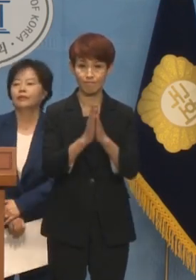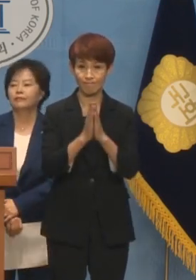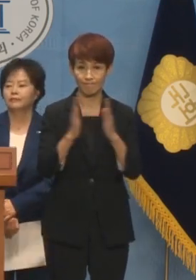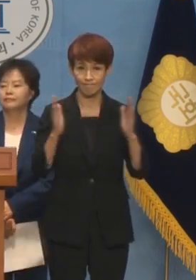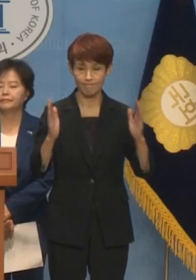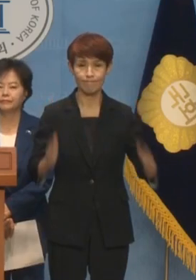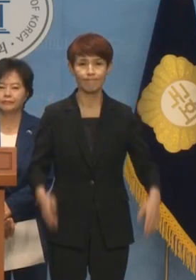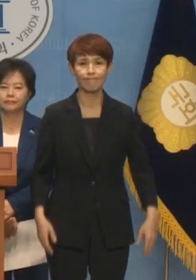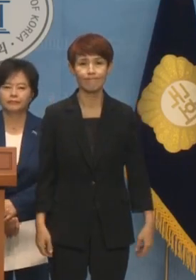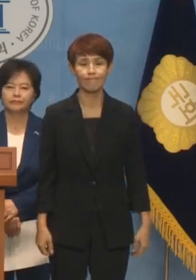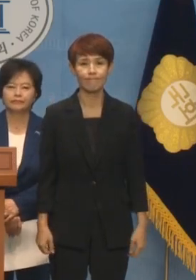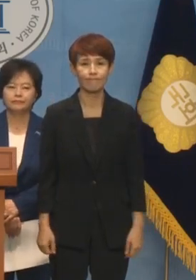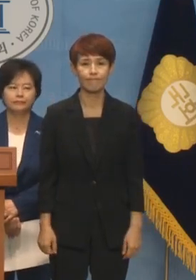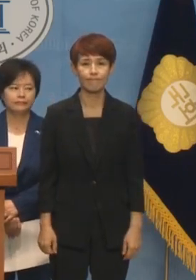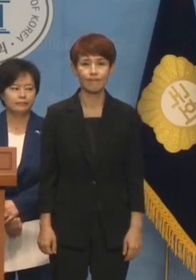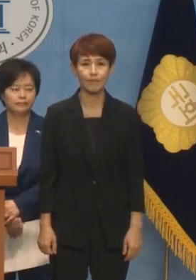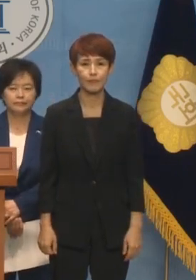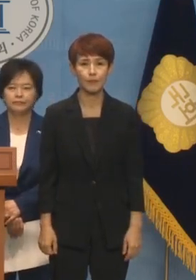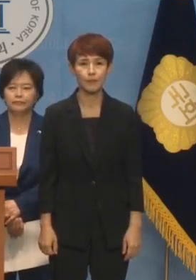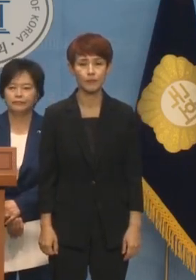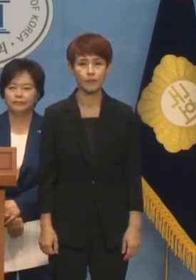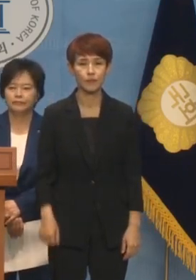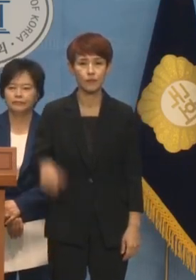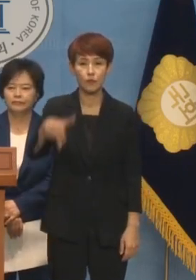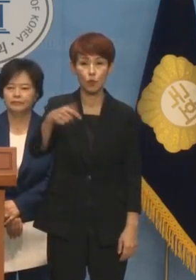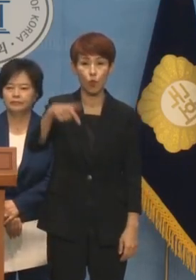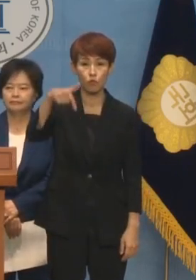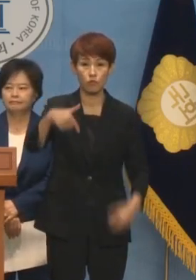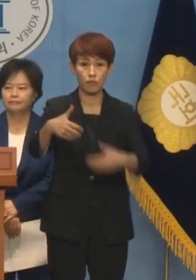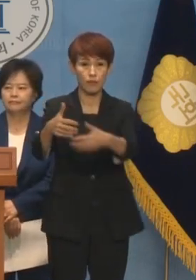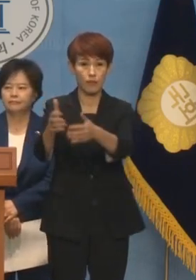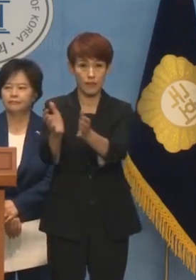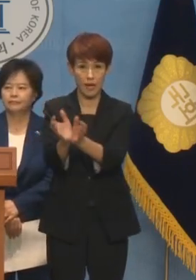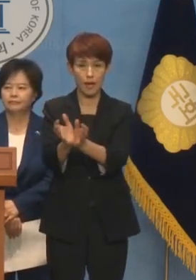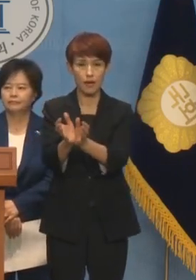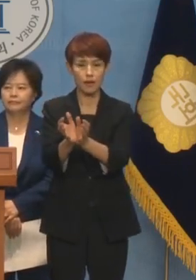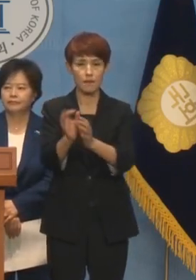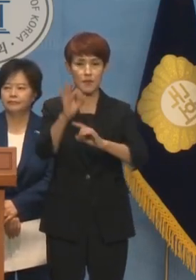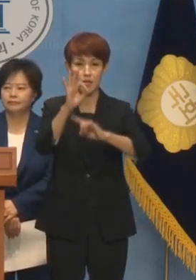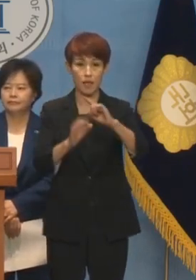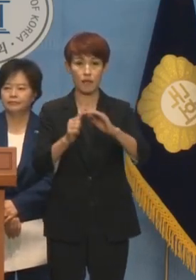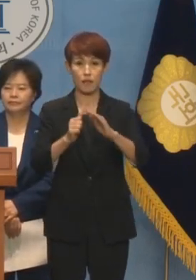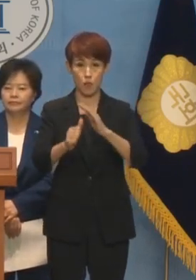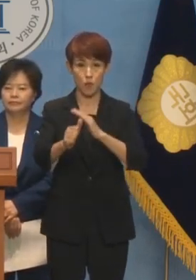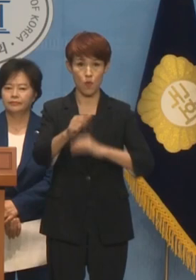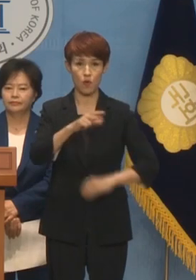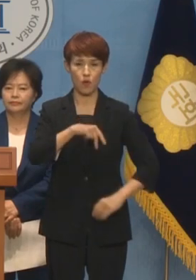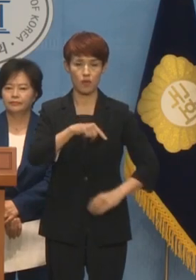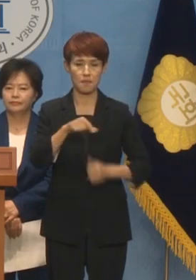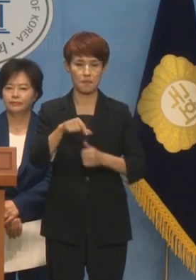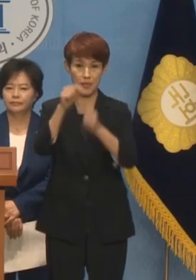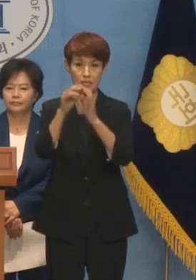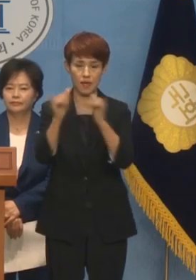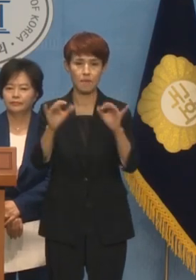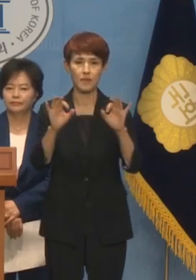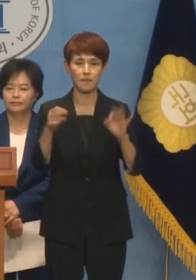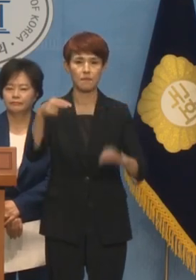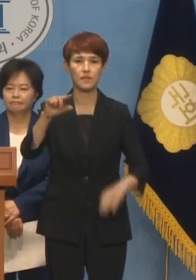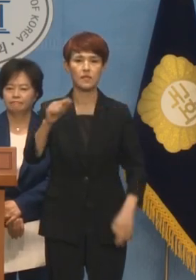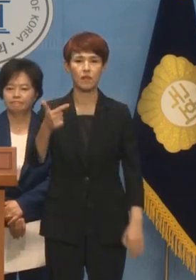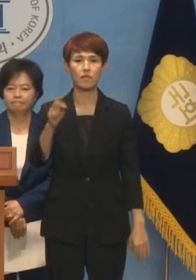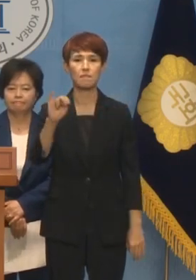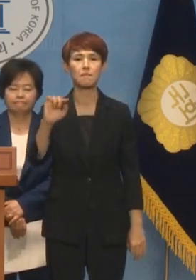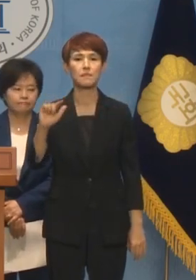시작하겠습니다. 네, 조국혁신당 비례대표 의원 당선인 김선민입니다.